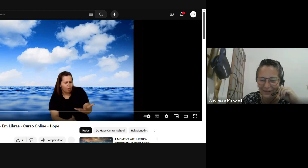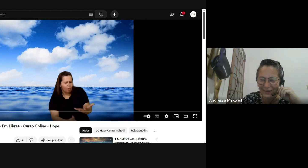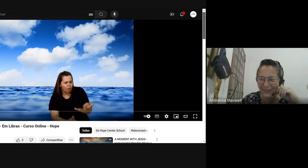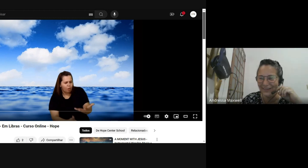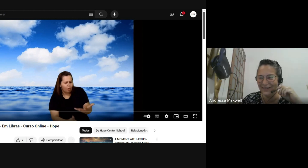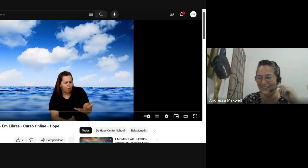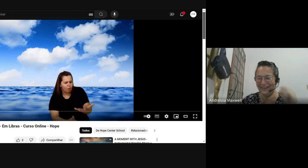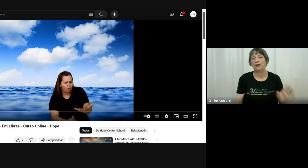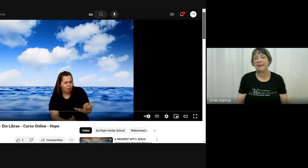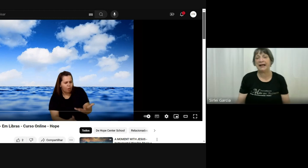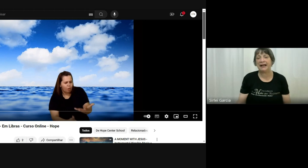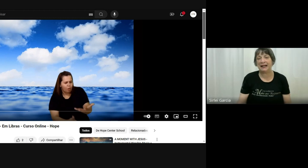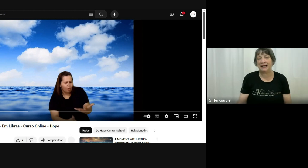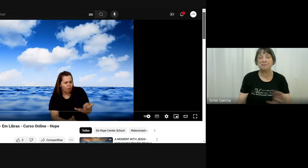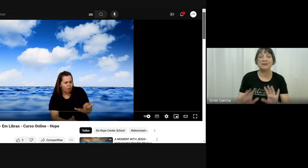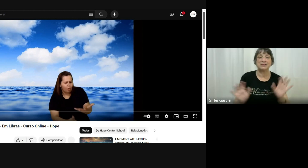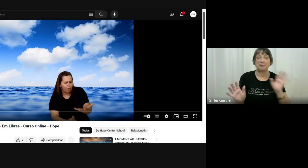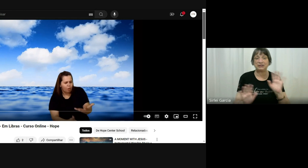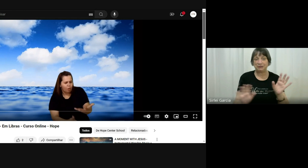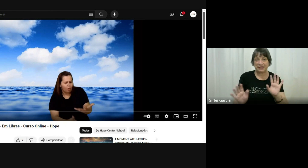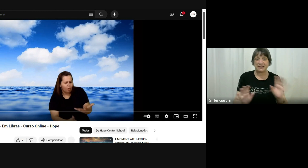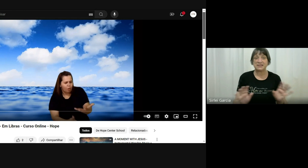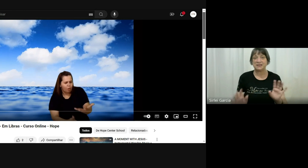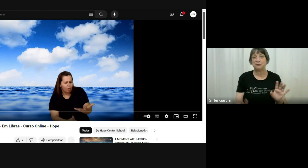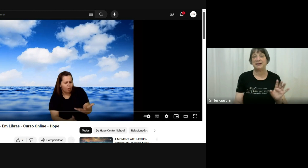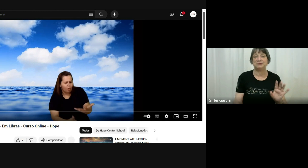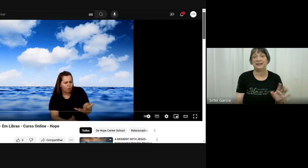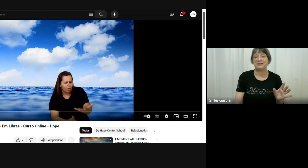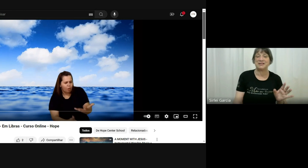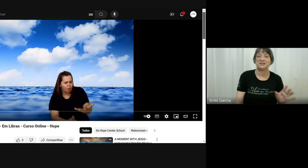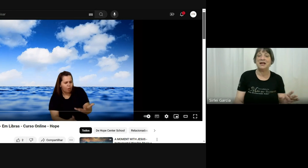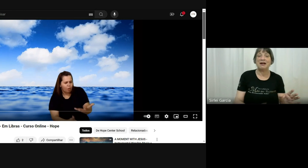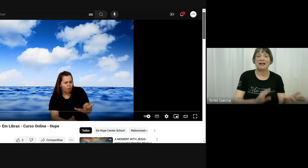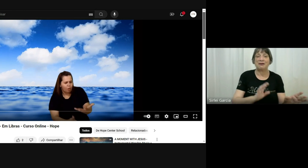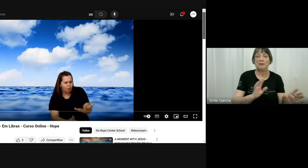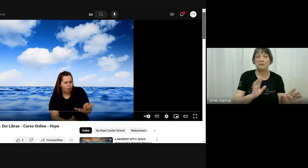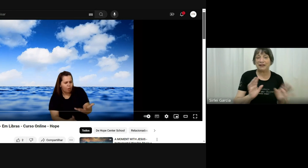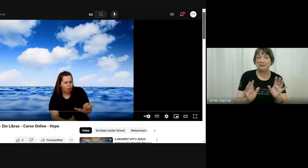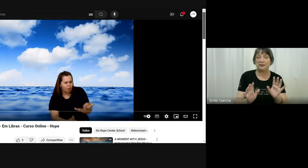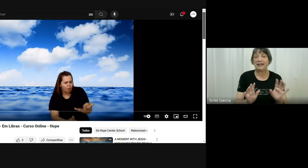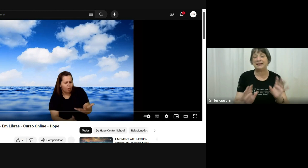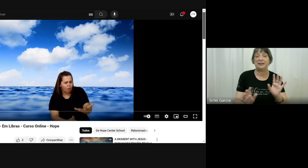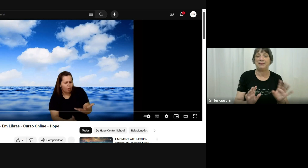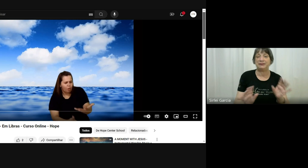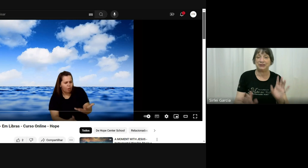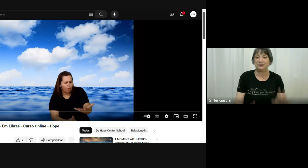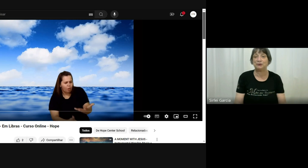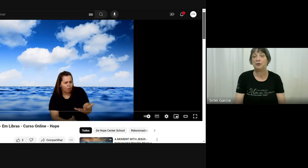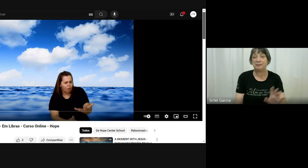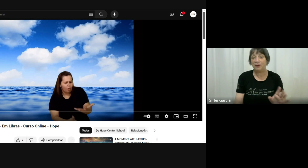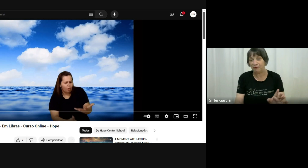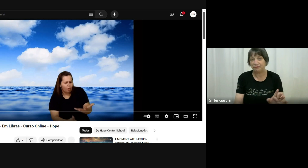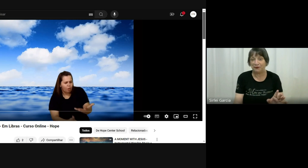obrigada. Não, só para a gente ficar se situando, né? Que às vezes, como vai demorar, de repente